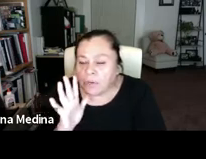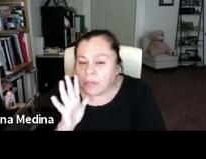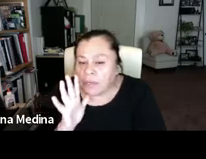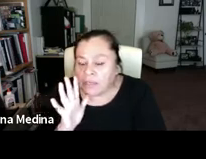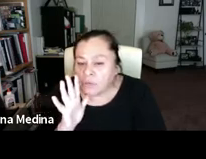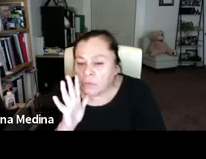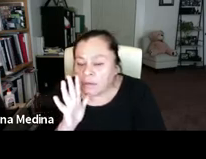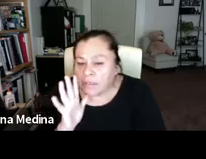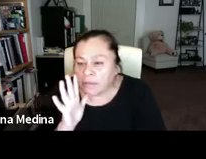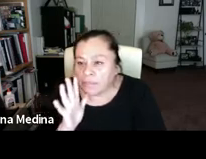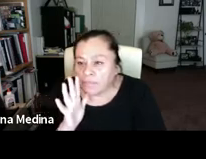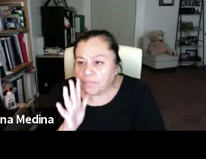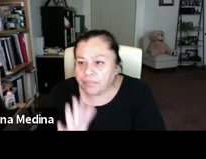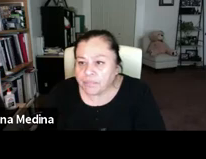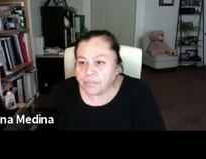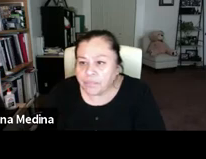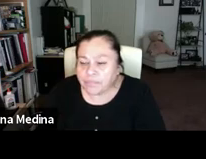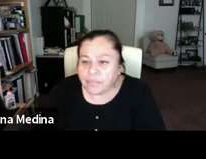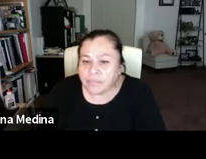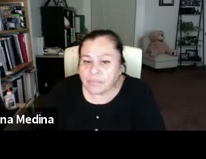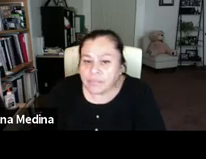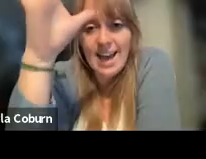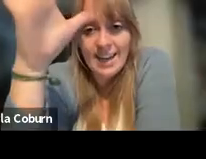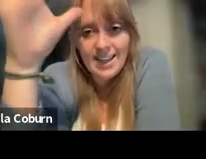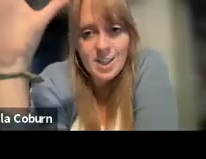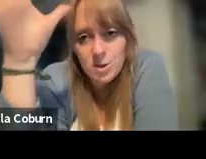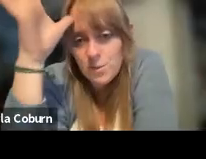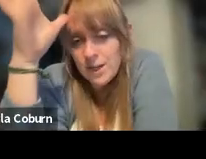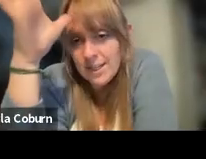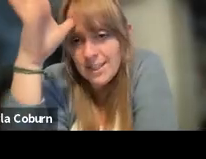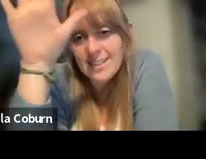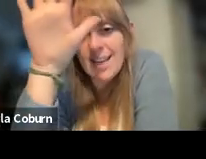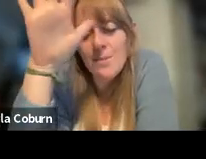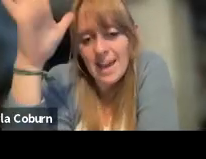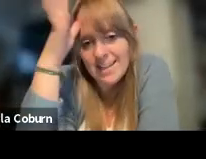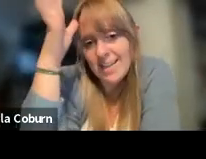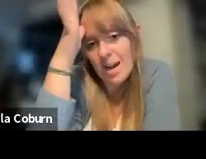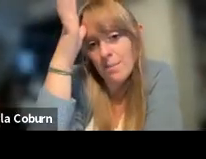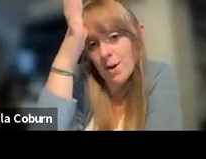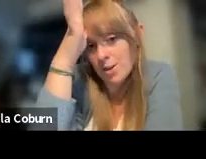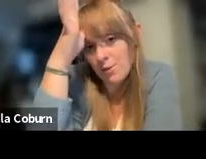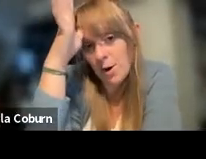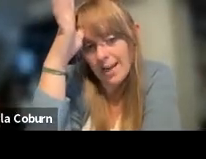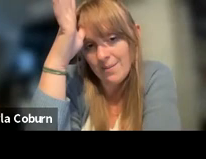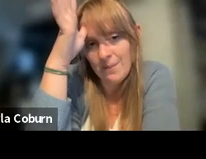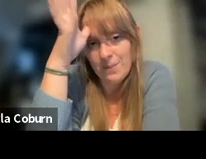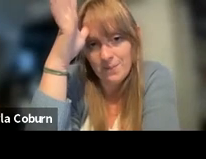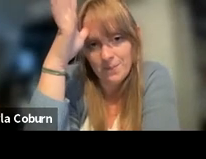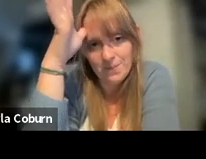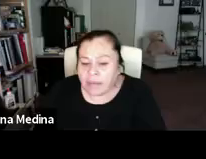lo ponen en su barbilla. For dad, you put the same hand up on your